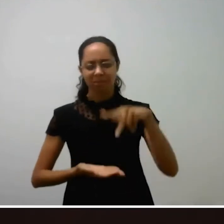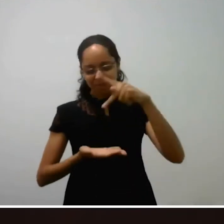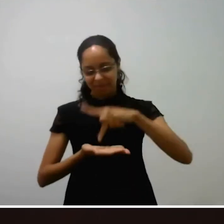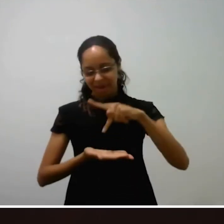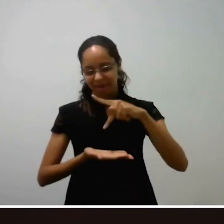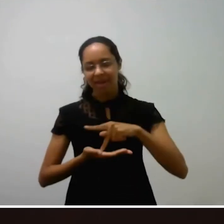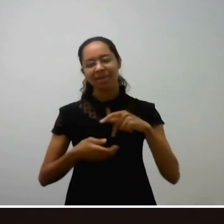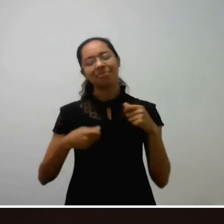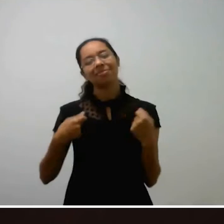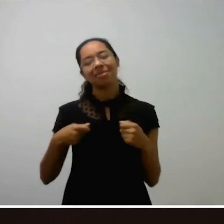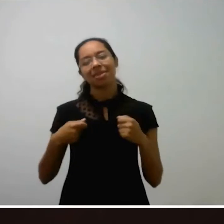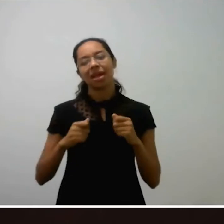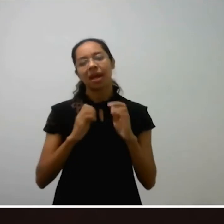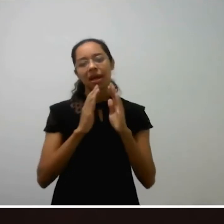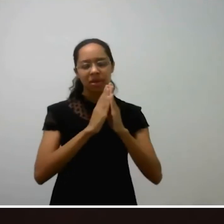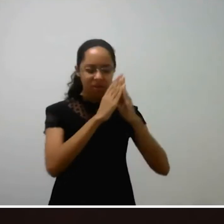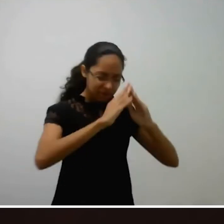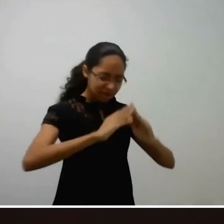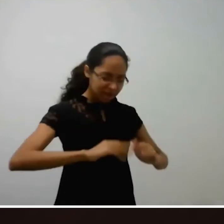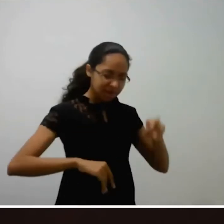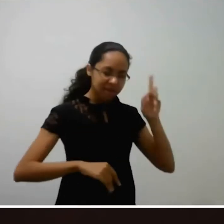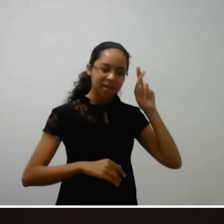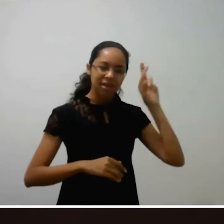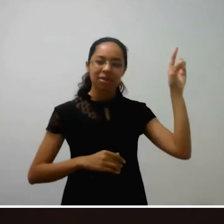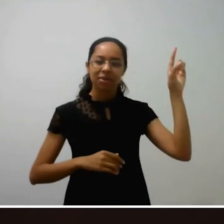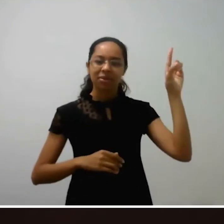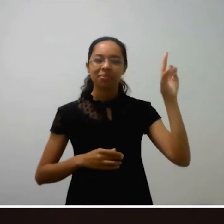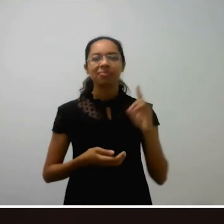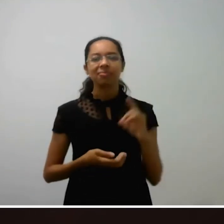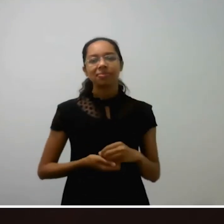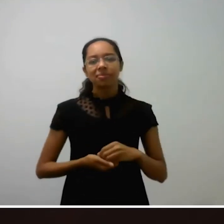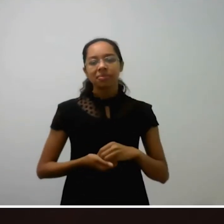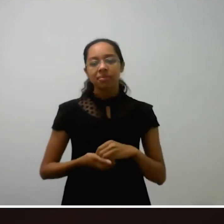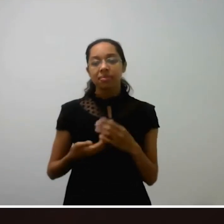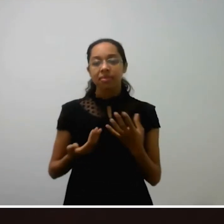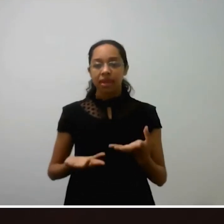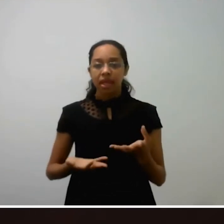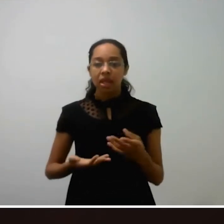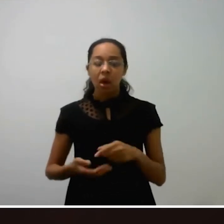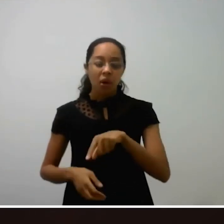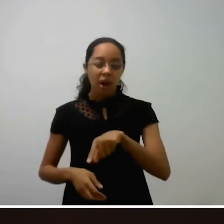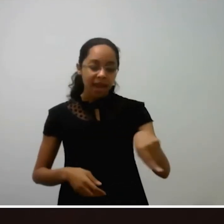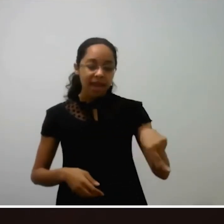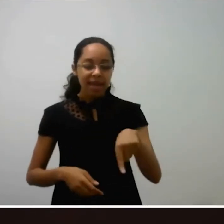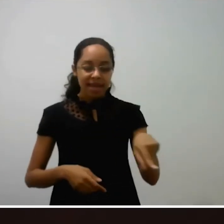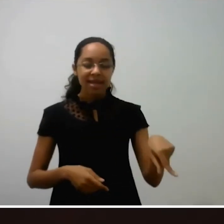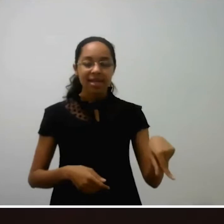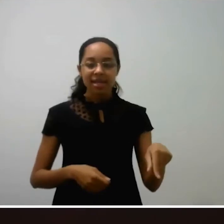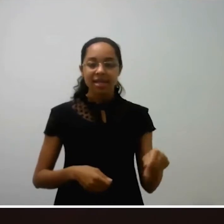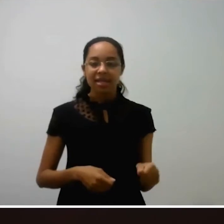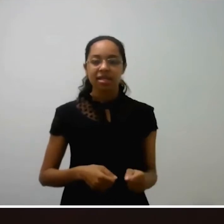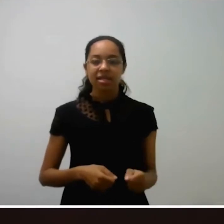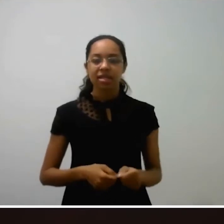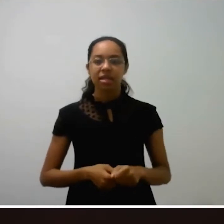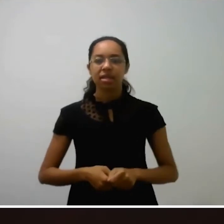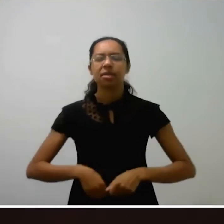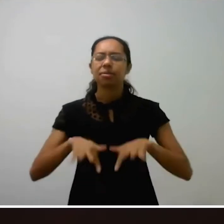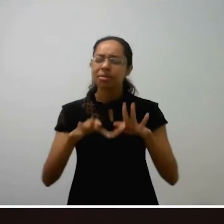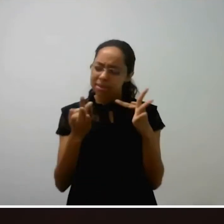Então a simplicidade da adoração que praticavam e a vida pacífica e reclusa